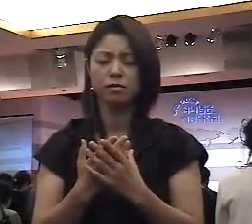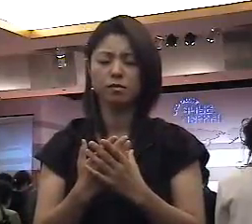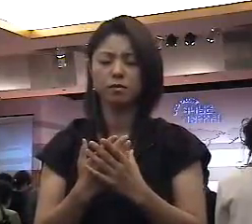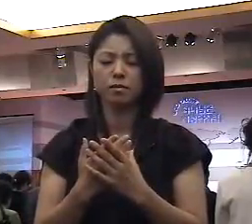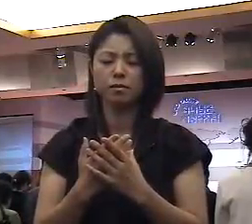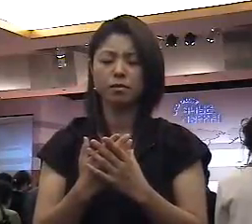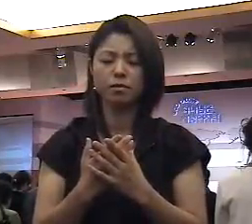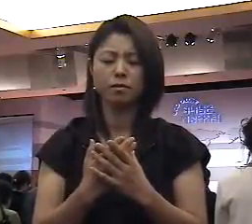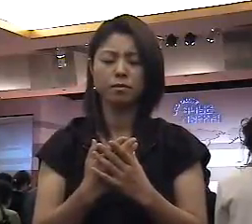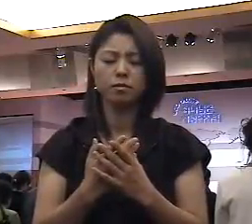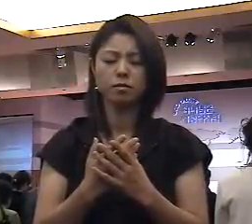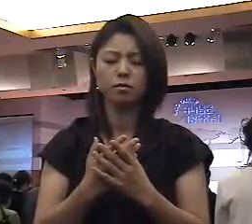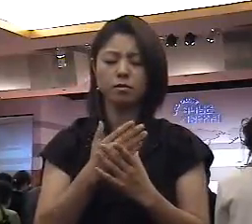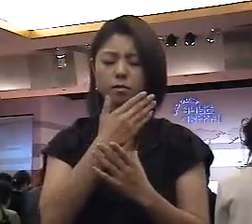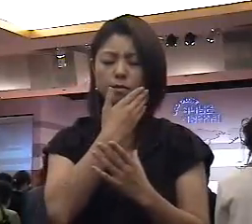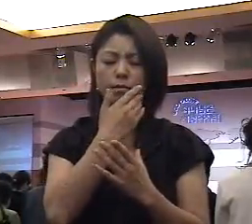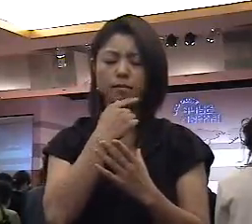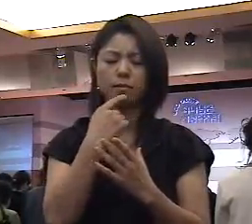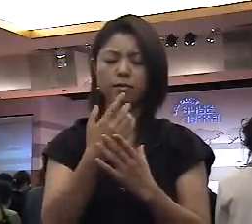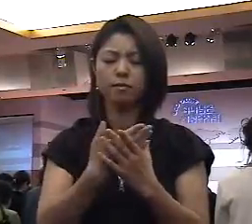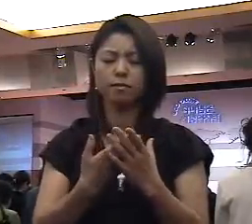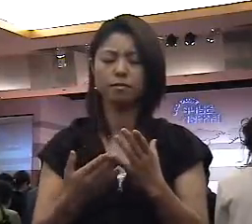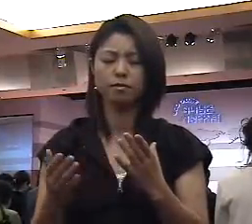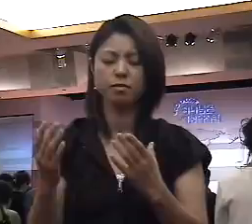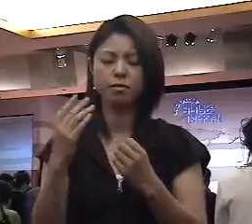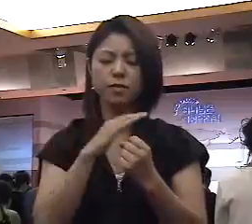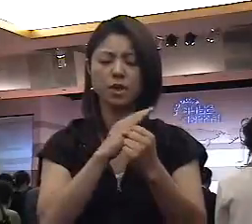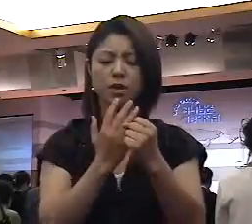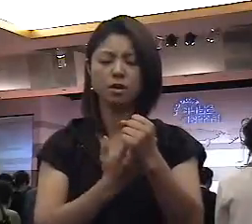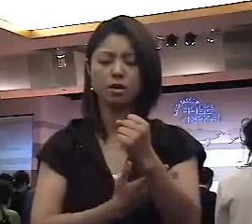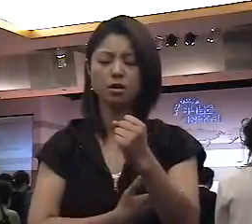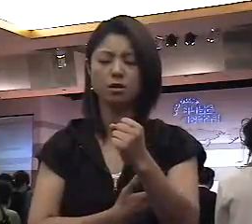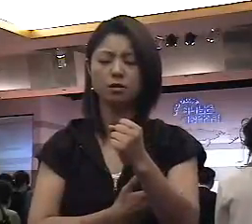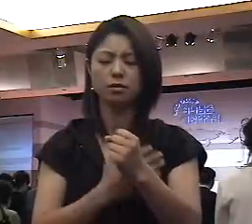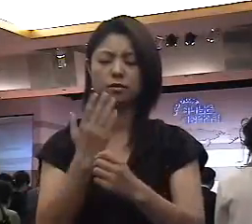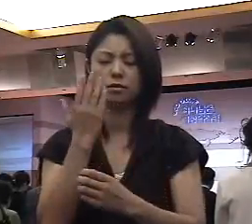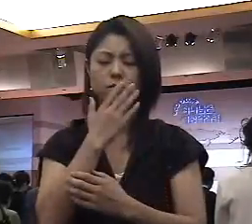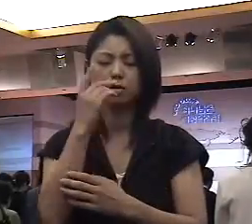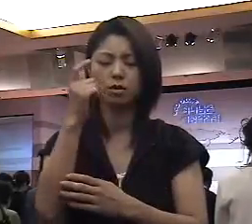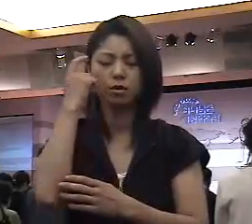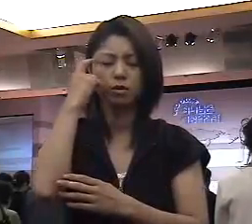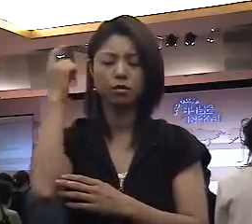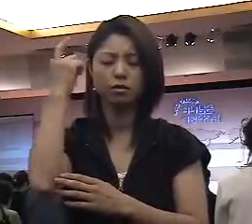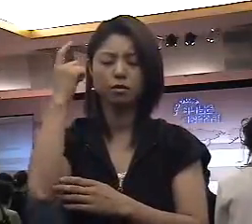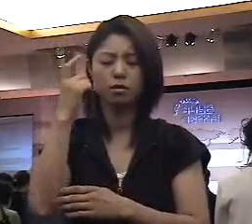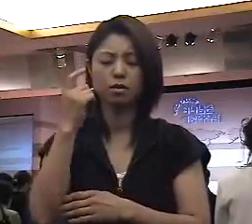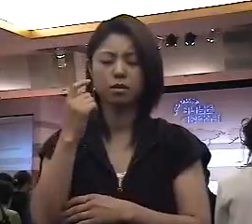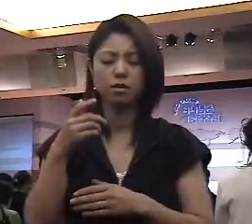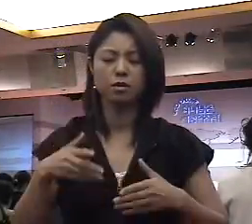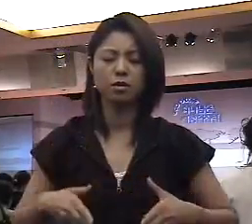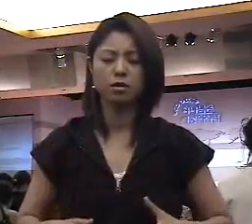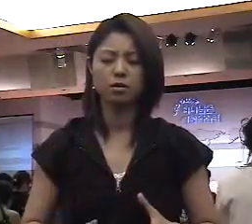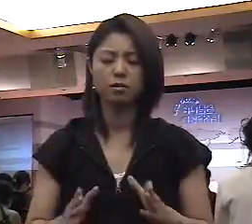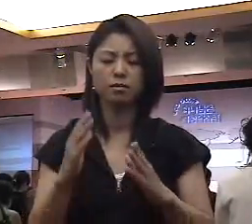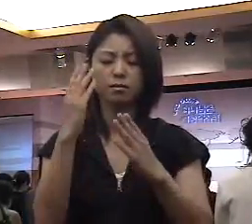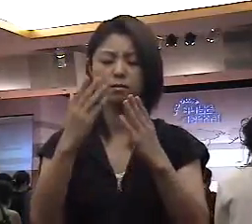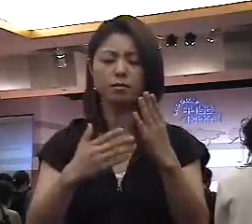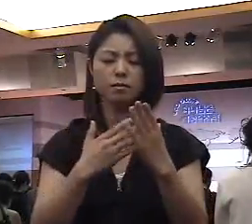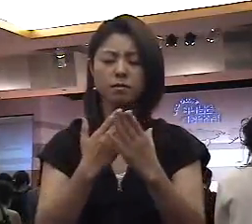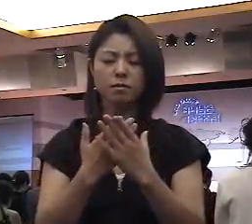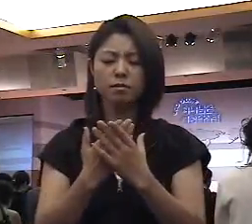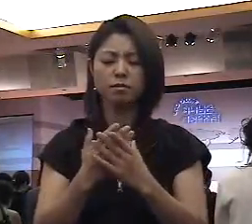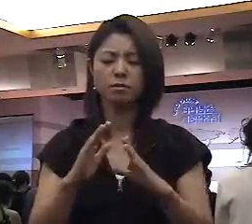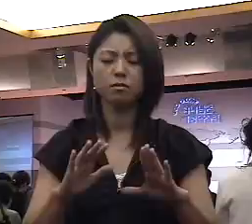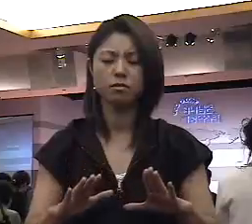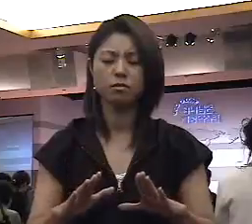주님의 보혈의 능력으로 깨끗함을 잊게 하시고 숨기는 영으로 거듭나게 하옵소서. 하나님 아버지, 이 자리가